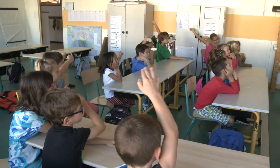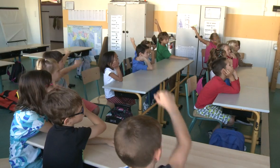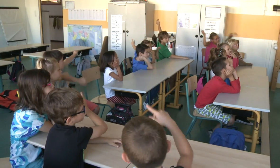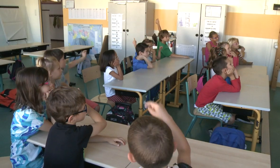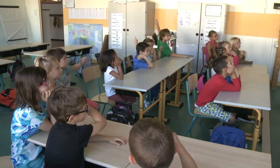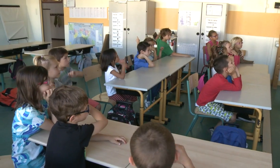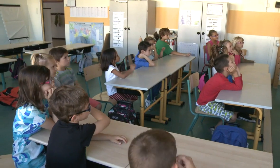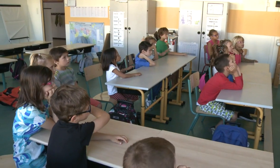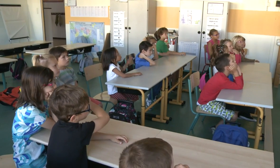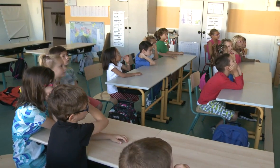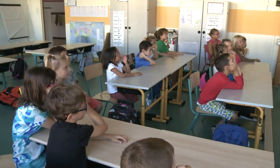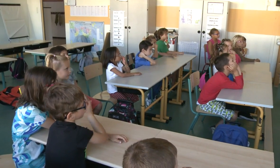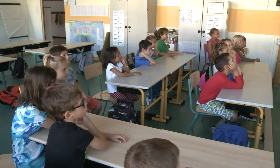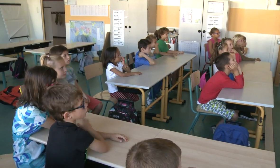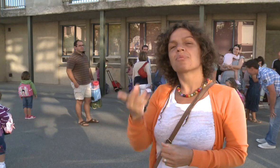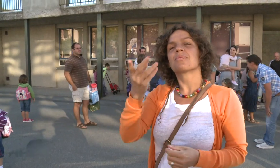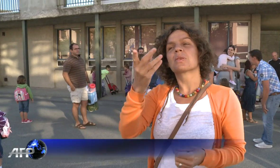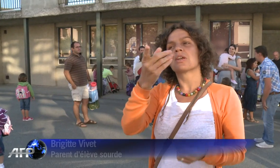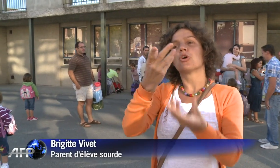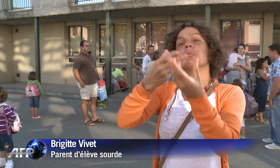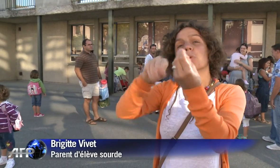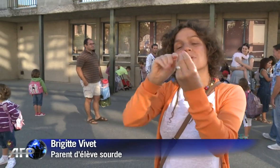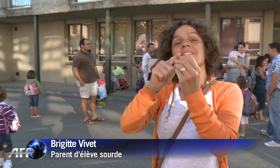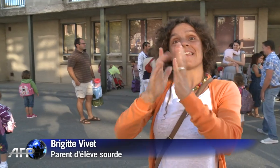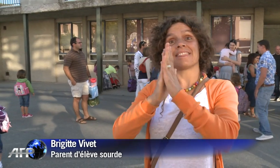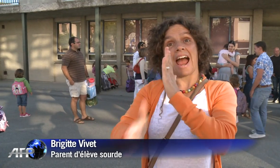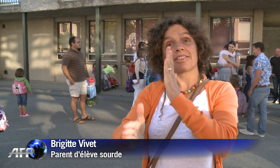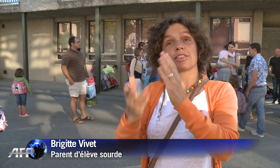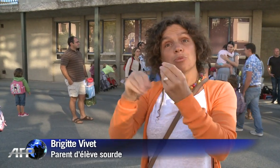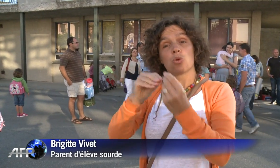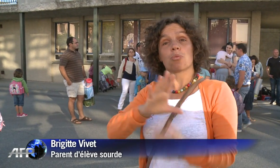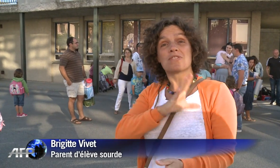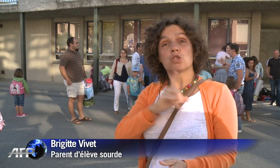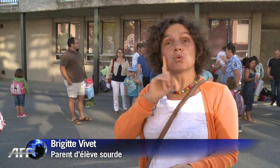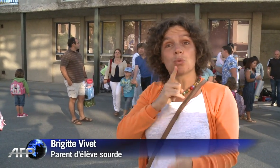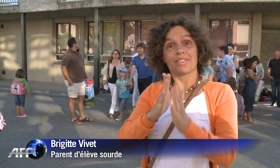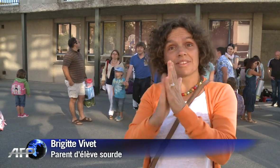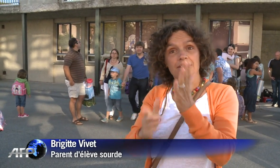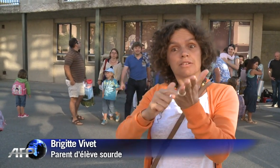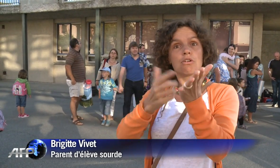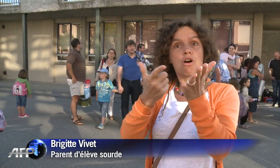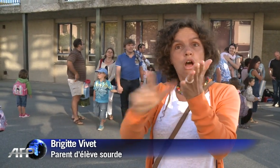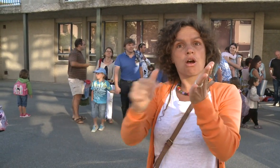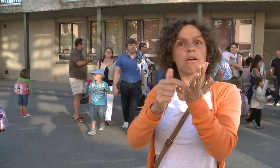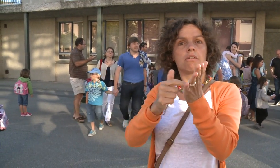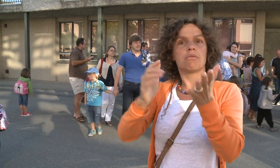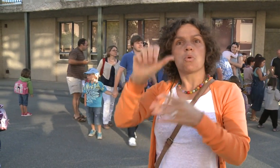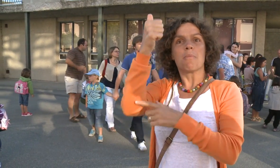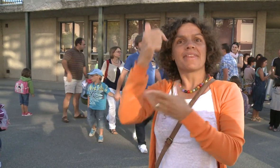'épanouir malgré son handicap. Les professeurs sourds donnent des cours en langue des signes, leur langue naturelle. Grâce à cet enseignement, les enfants